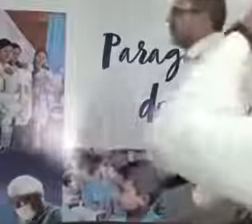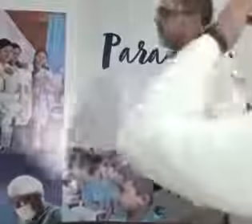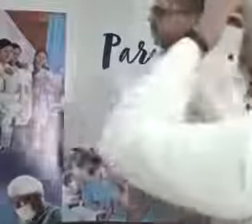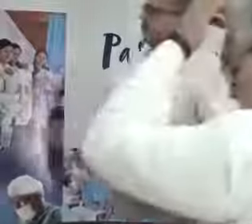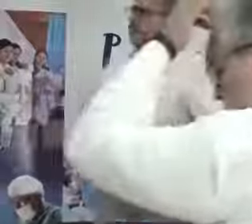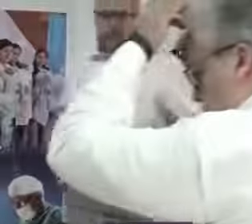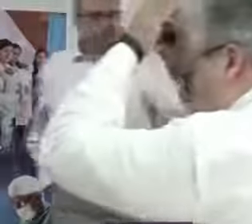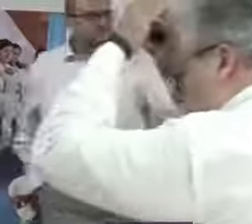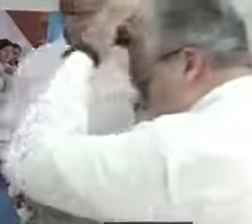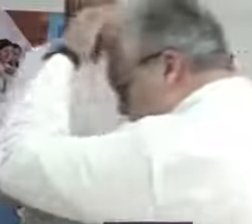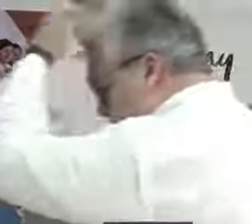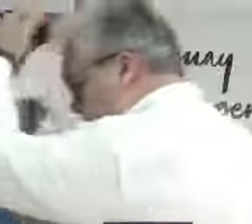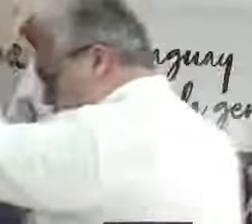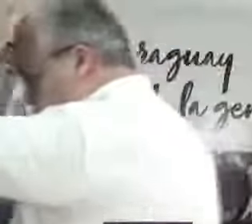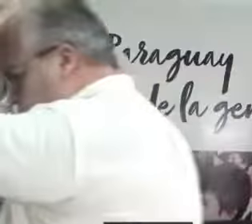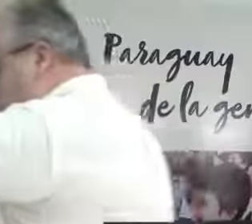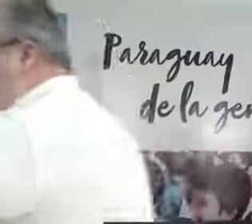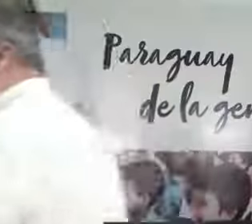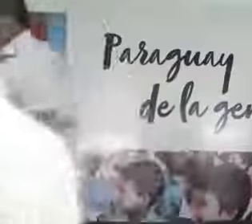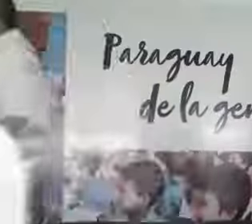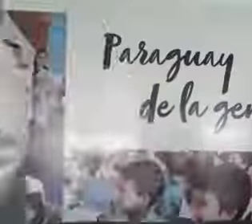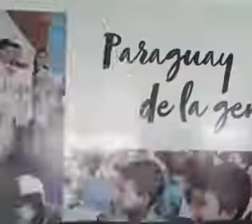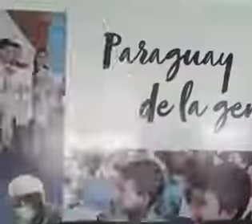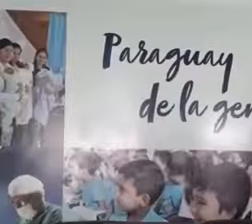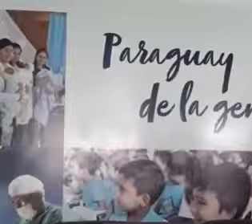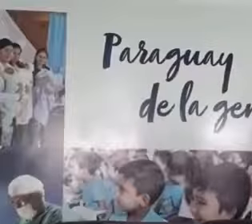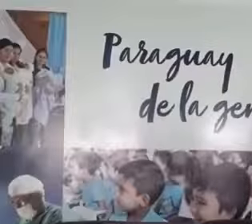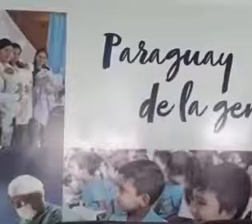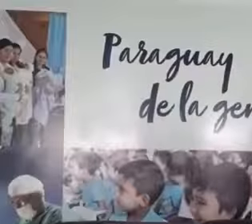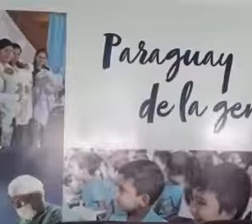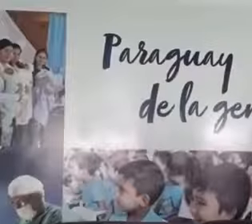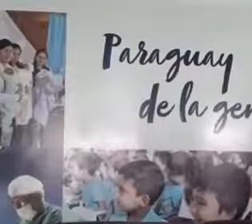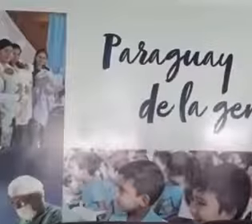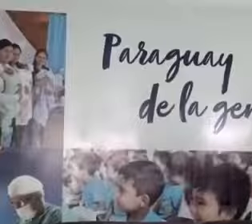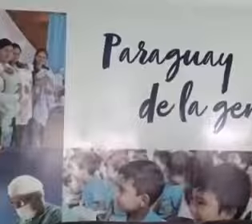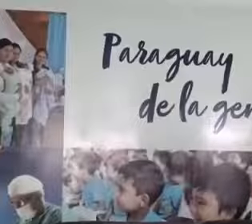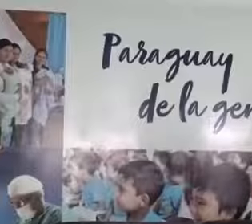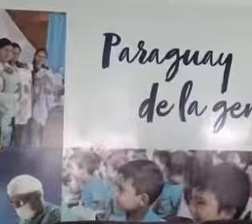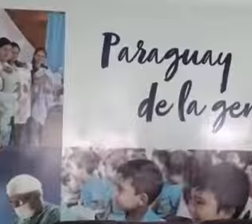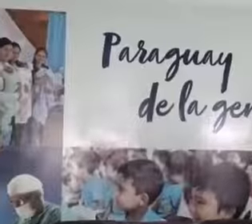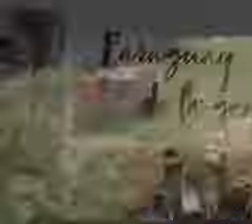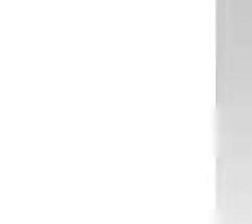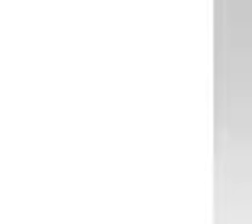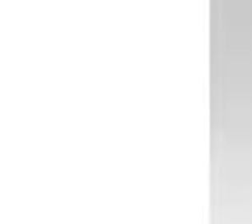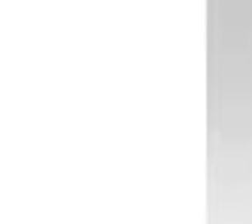Ministro.